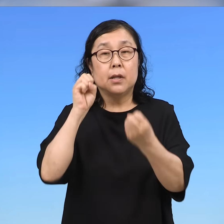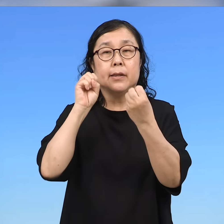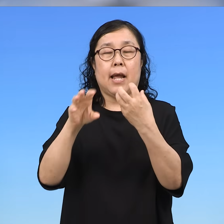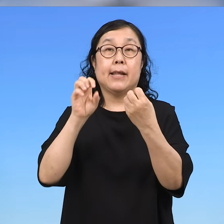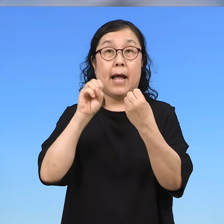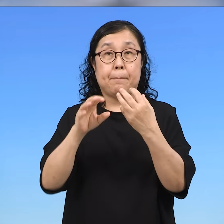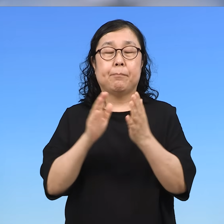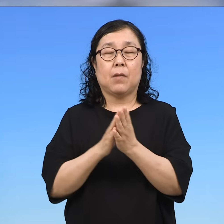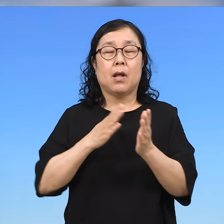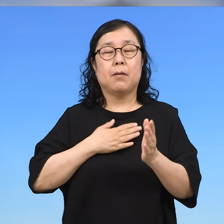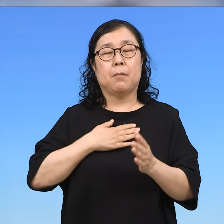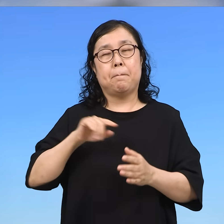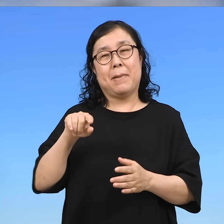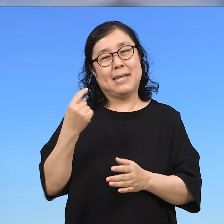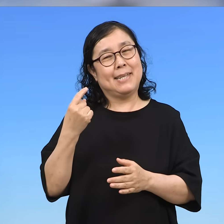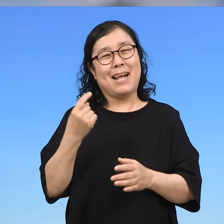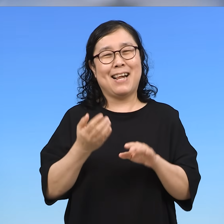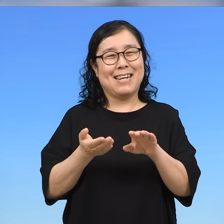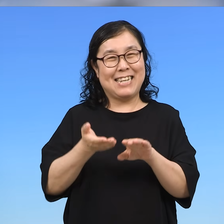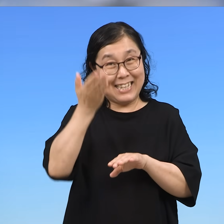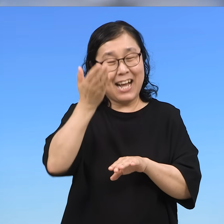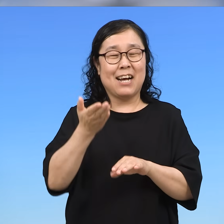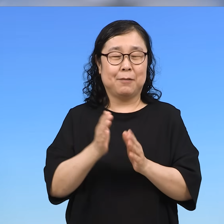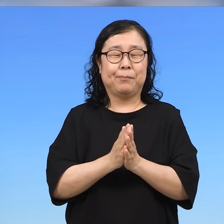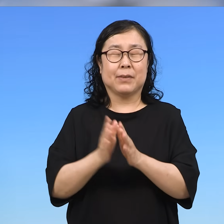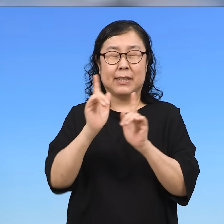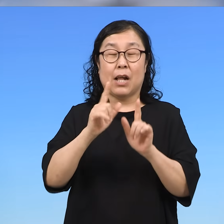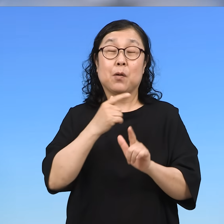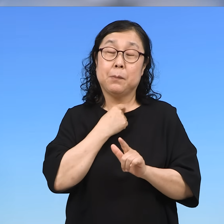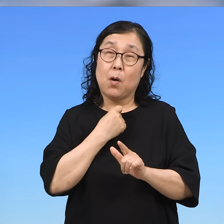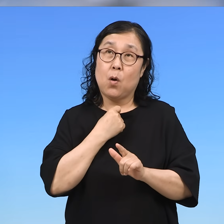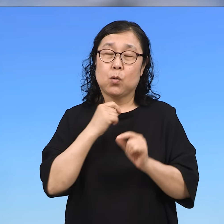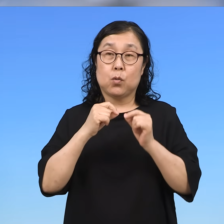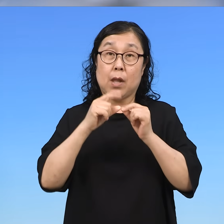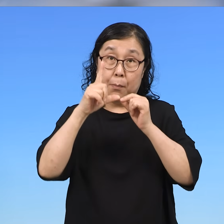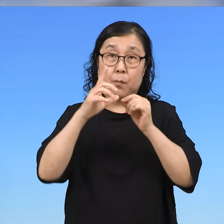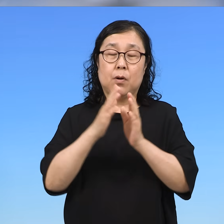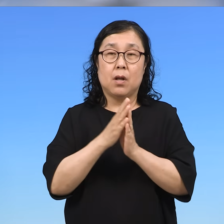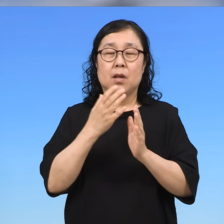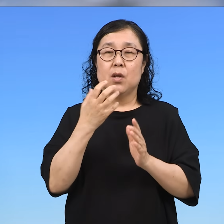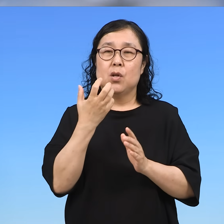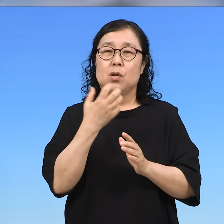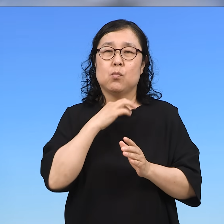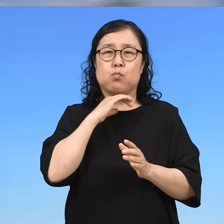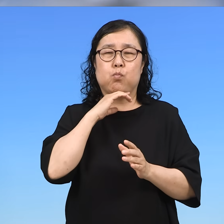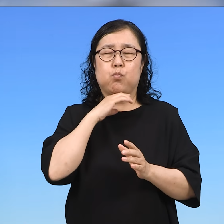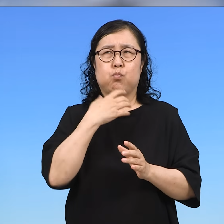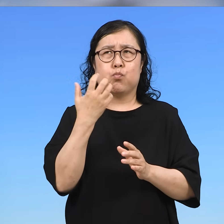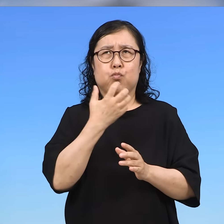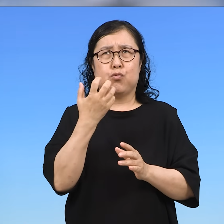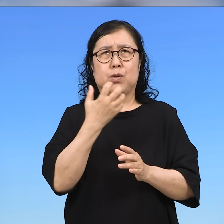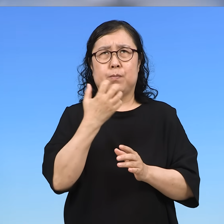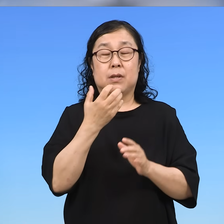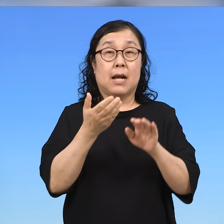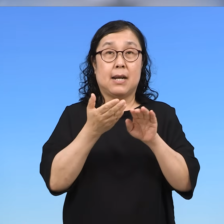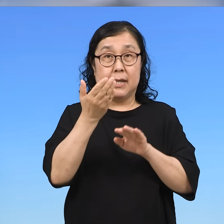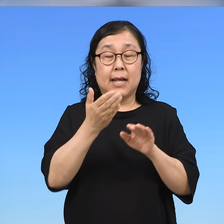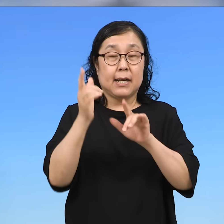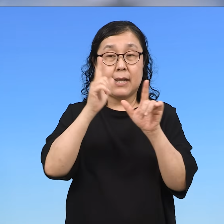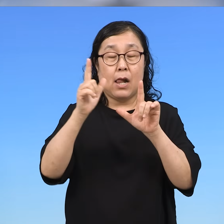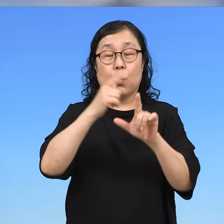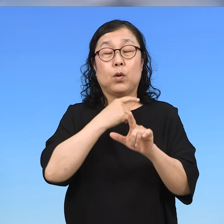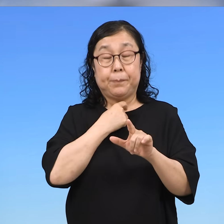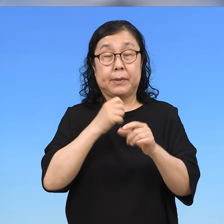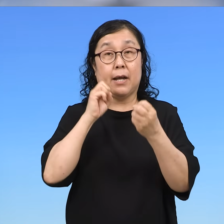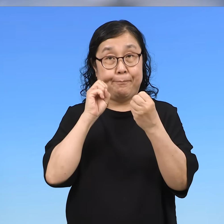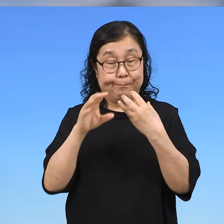살고 싶다는 분도 좀 계시고요, 거의 대부분이 한 90살 이상은 살아야 되지 않겠습니까? 그렇게 답을 하시는